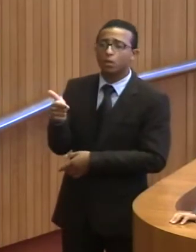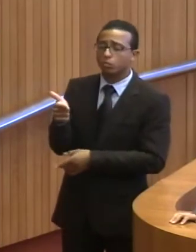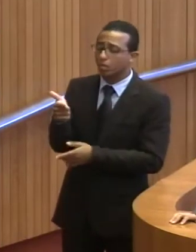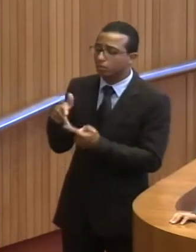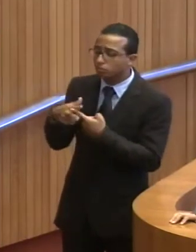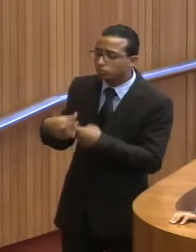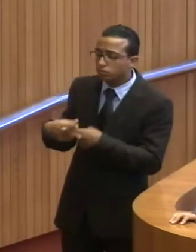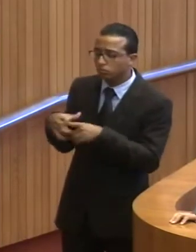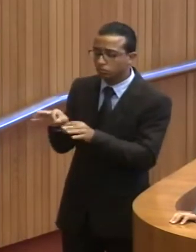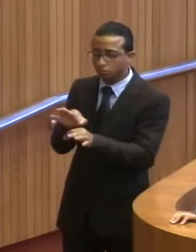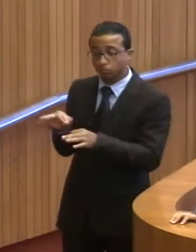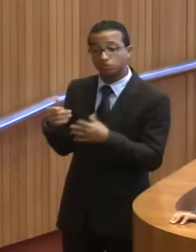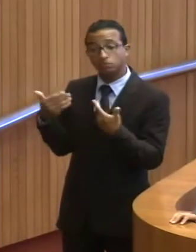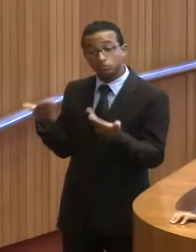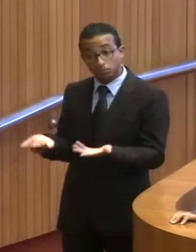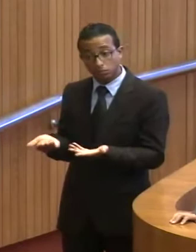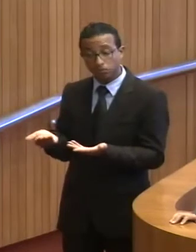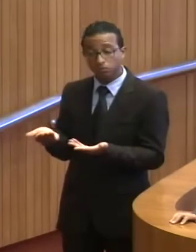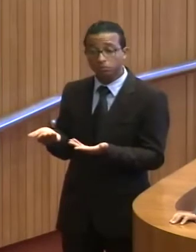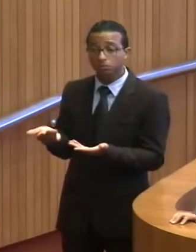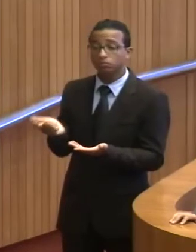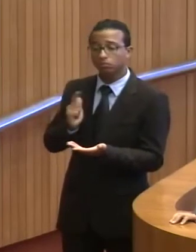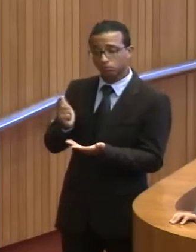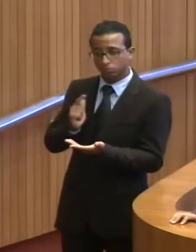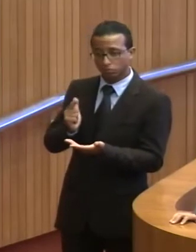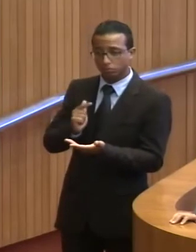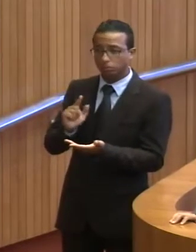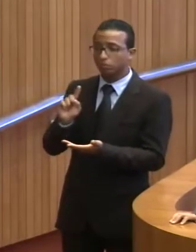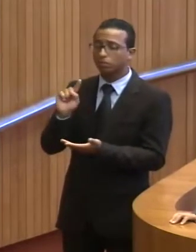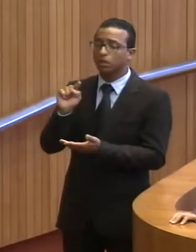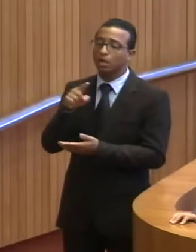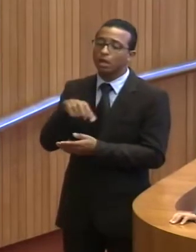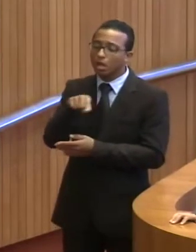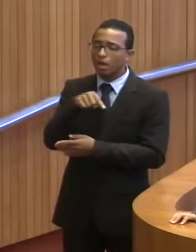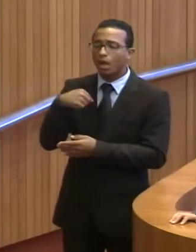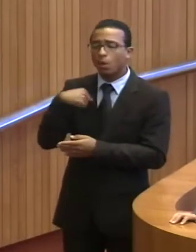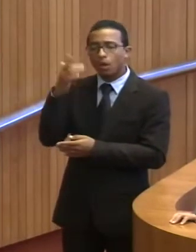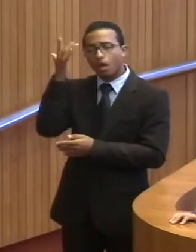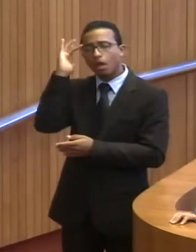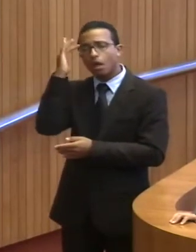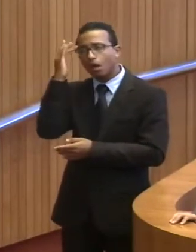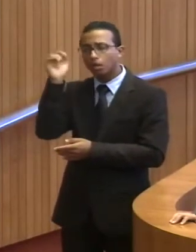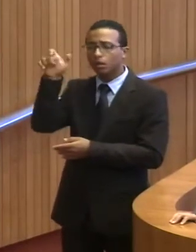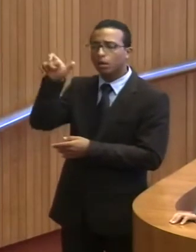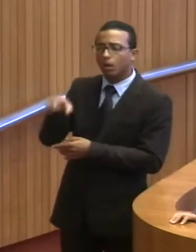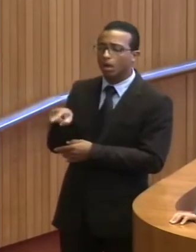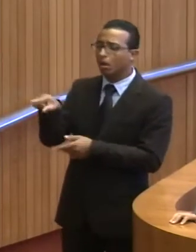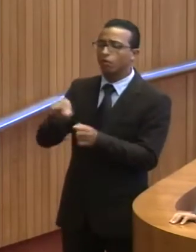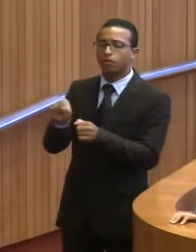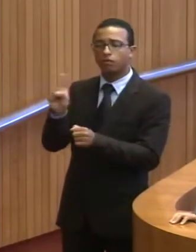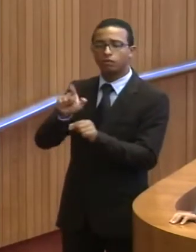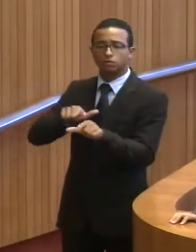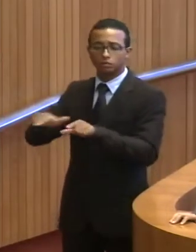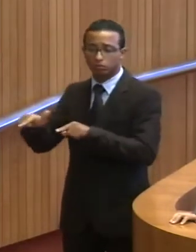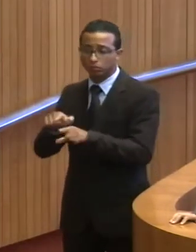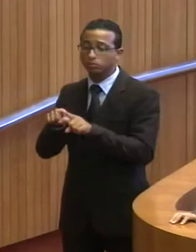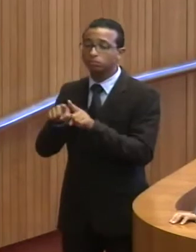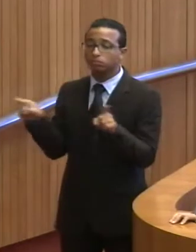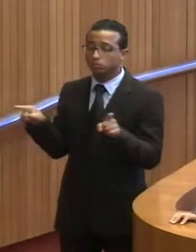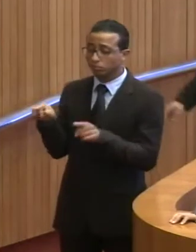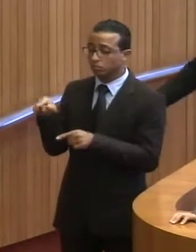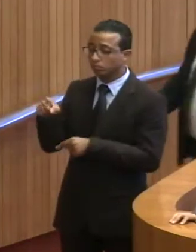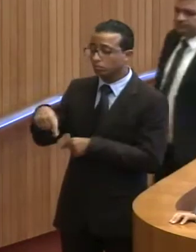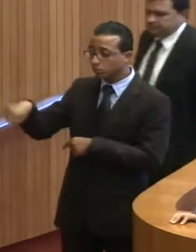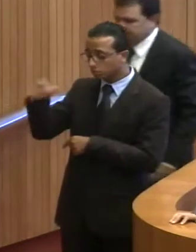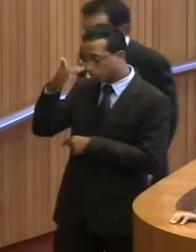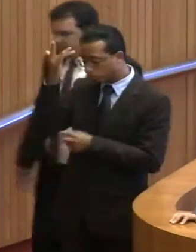manutenção. Ademais, embora tenha havido uma presunção de que os serviços não foram prestados, os